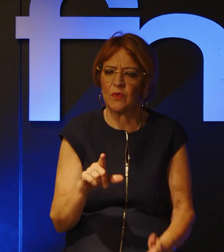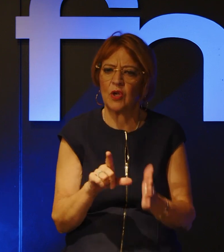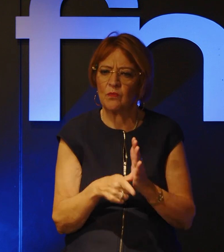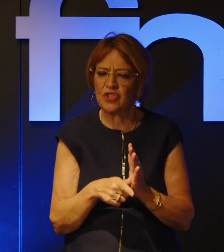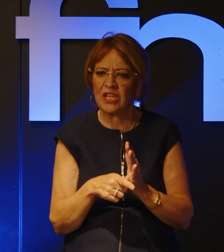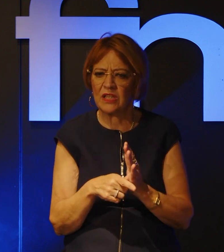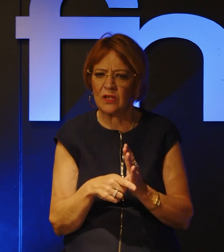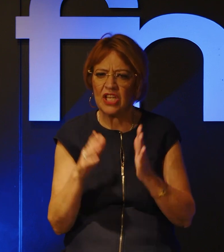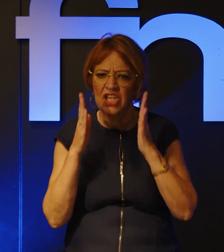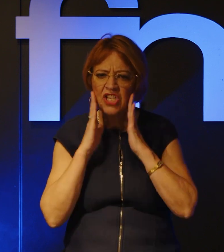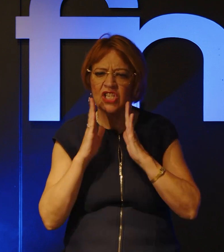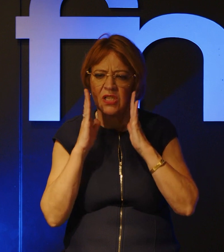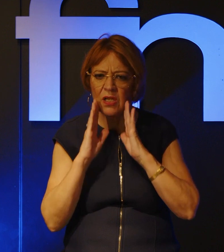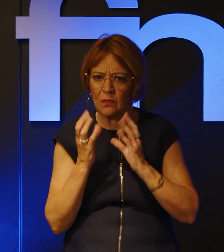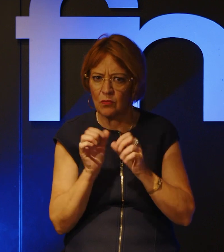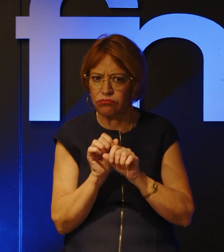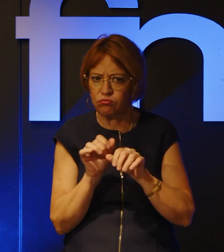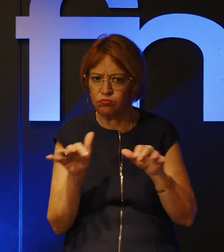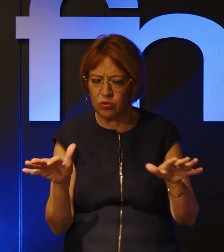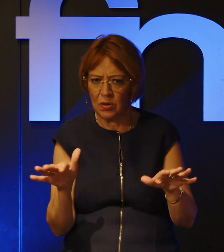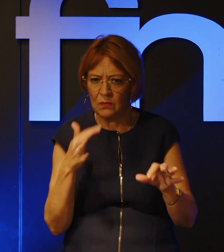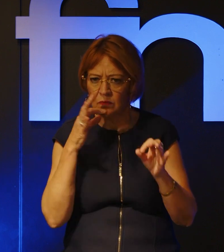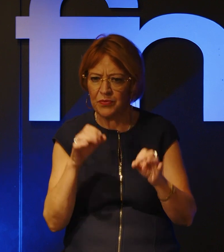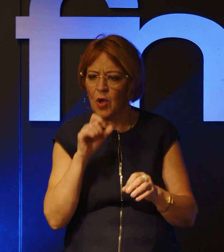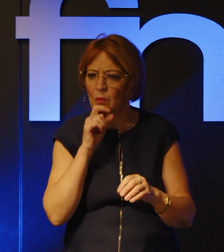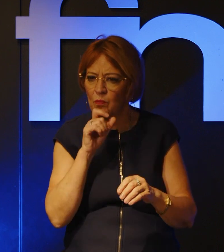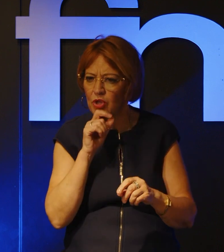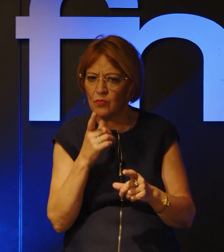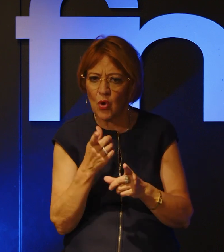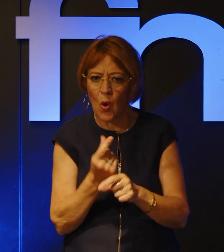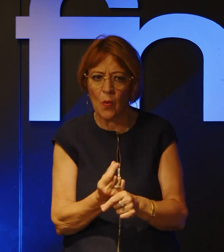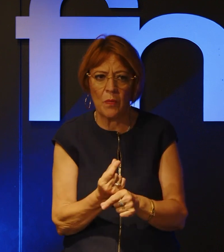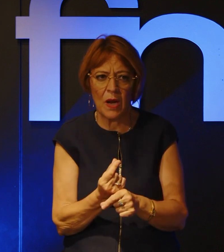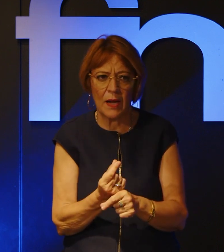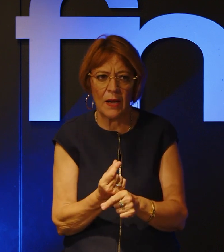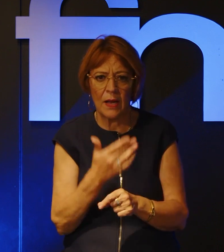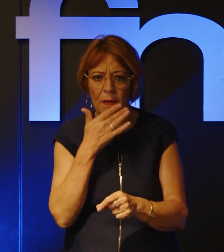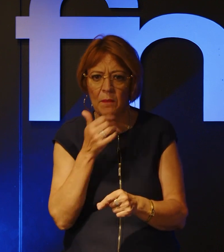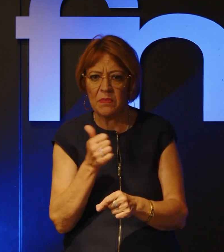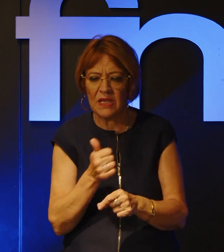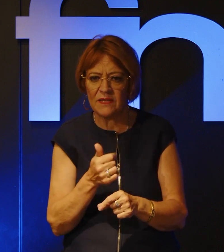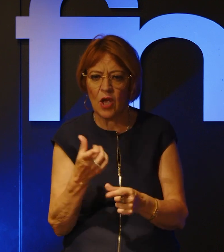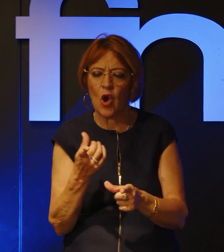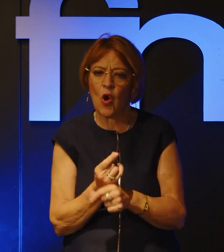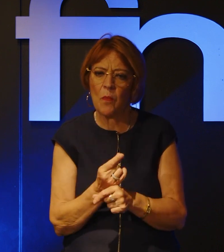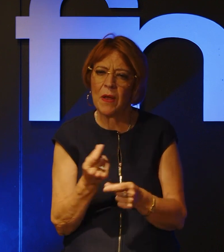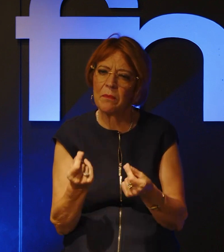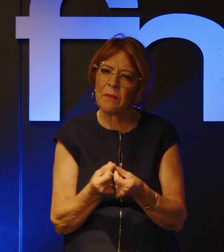estéticos altamente disseminados onde literalmente podemos comprar beleza ou comprar a nossa